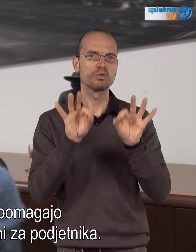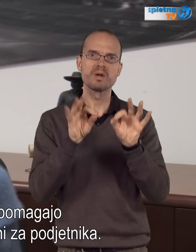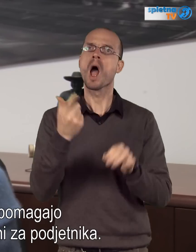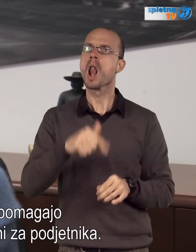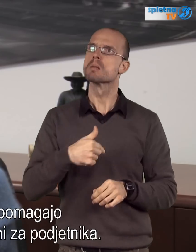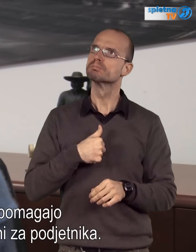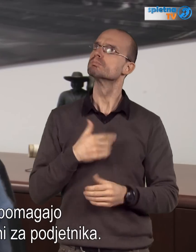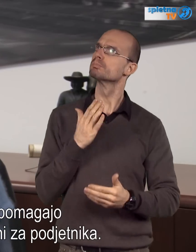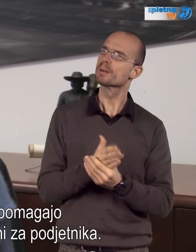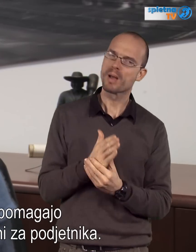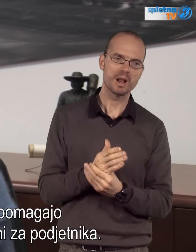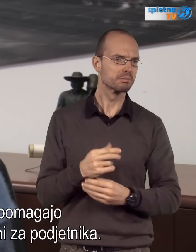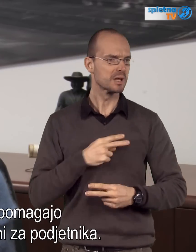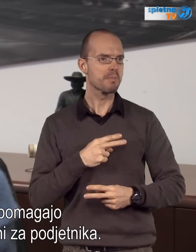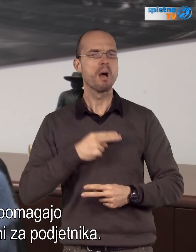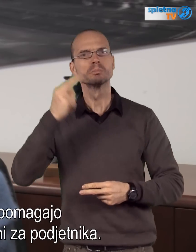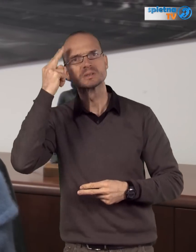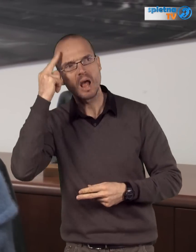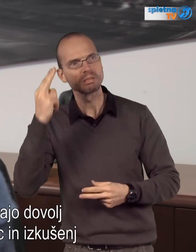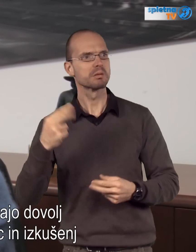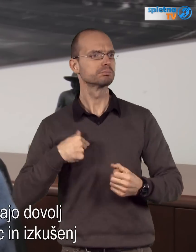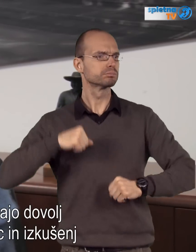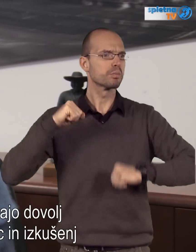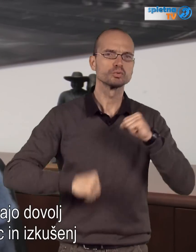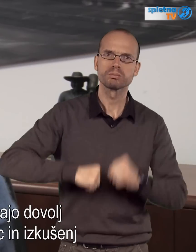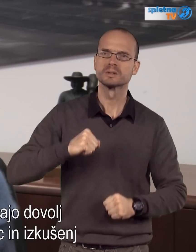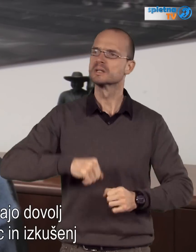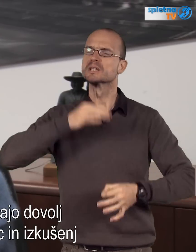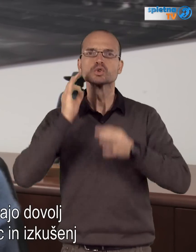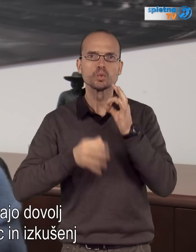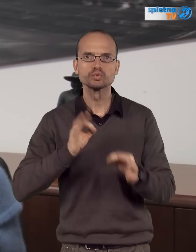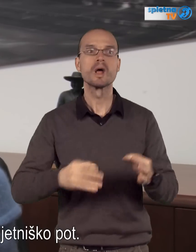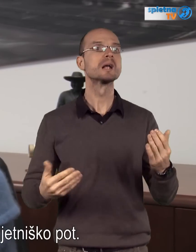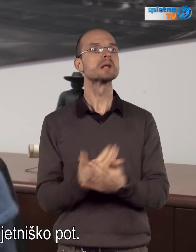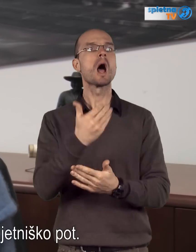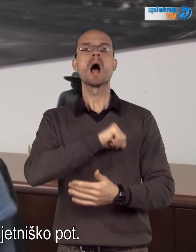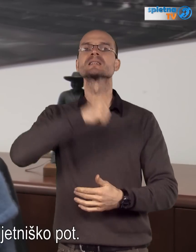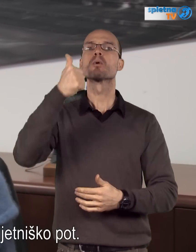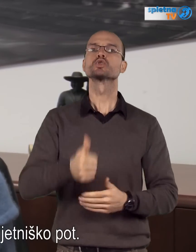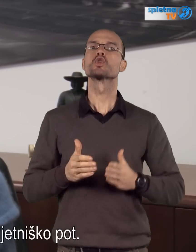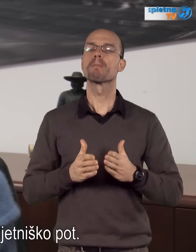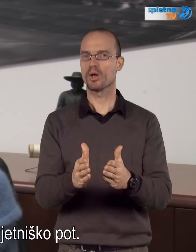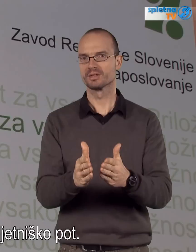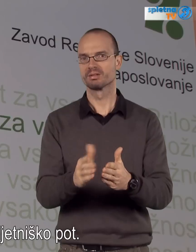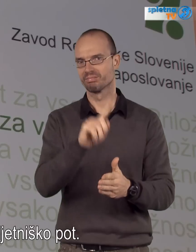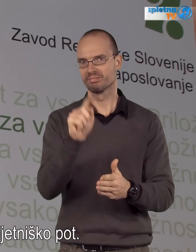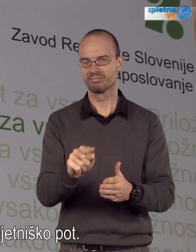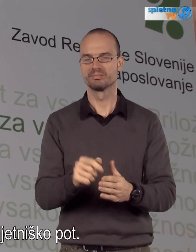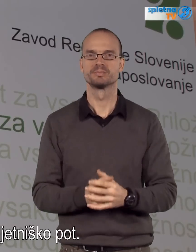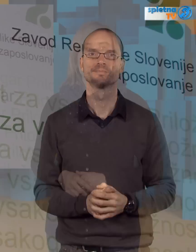ugotoviti, ali so za podjetnika, ali imajo znanja, kompetence in izkušnje za samostojno podjetniško pot.